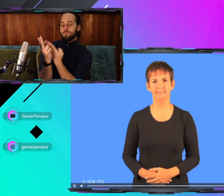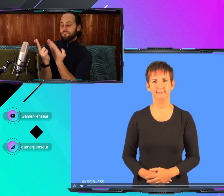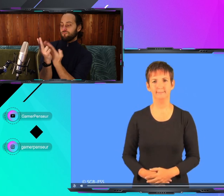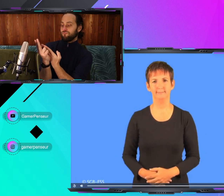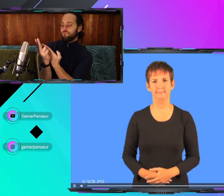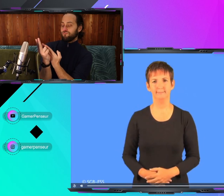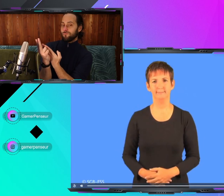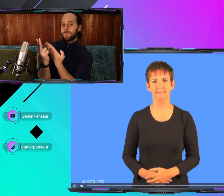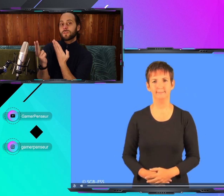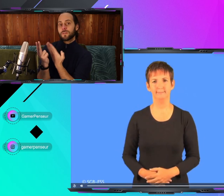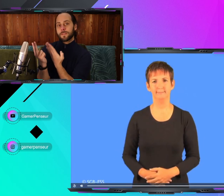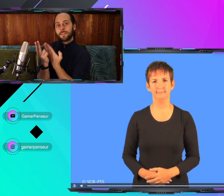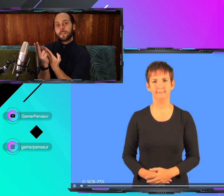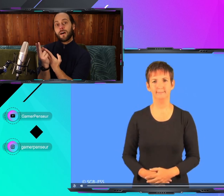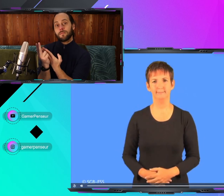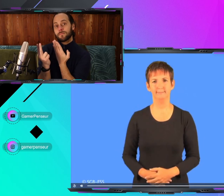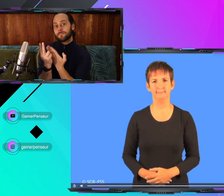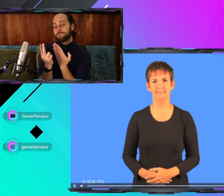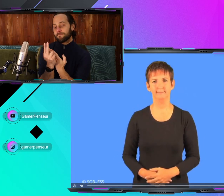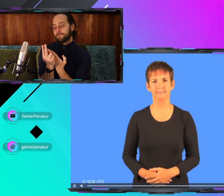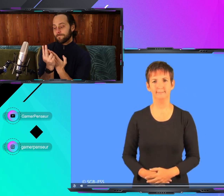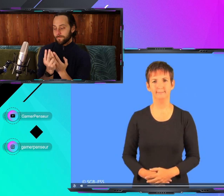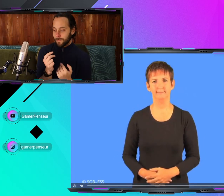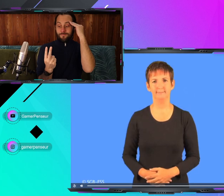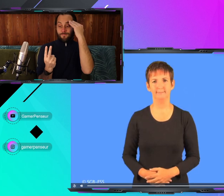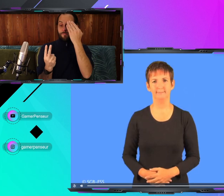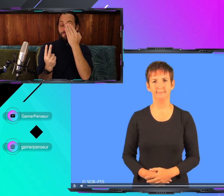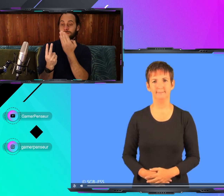Hein. C'était là.